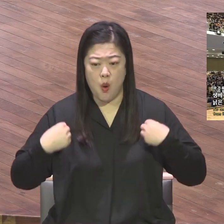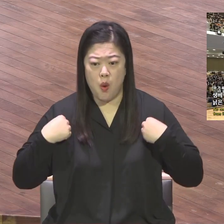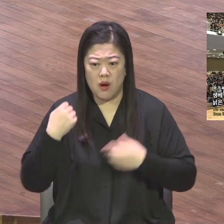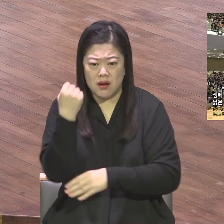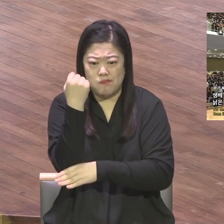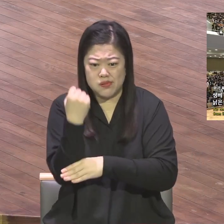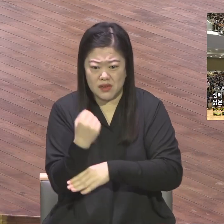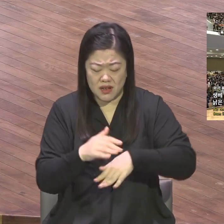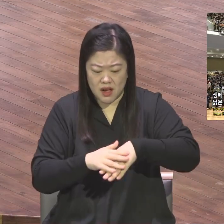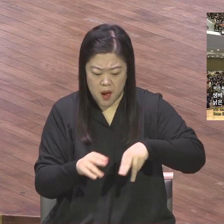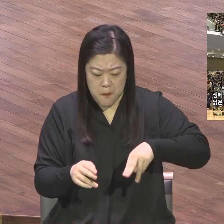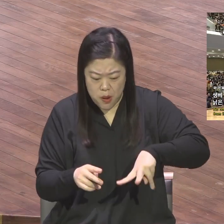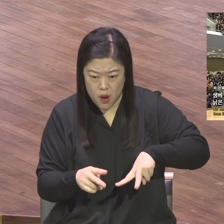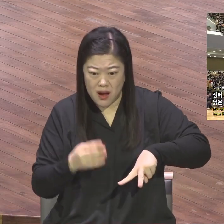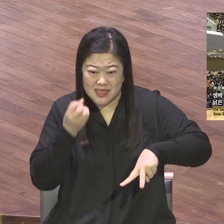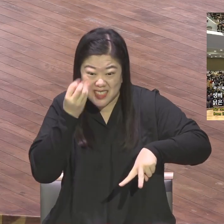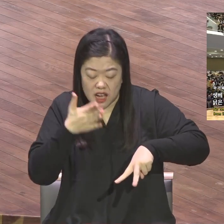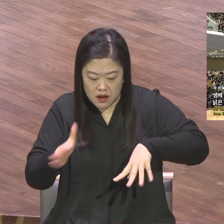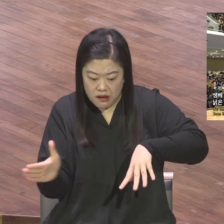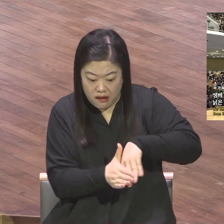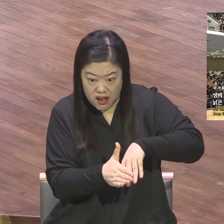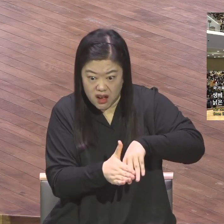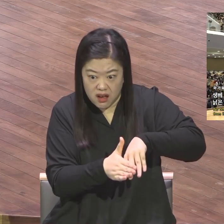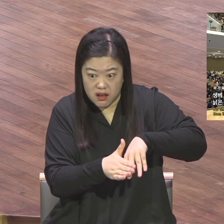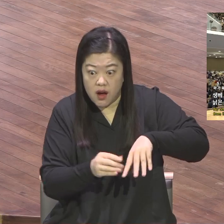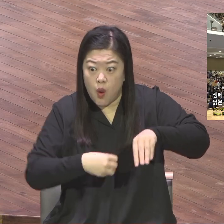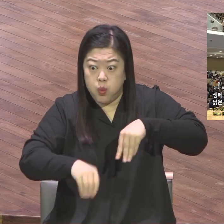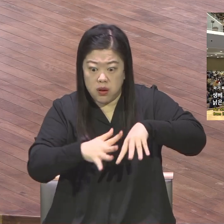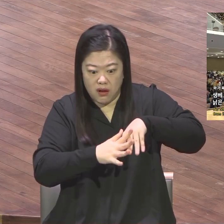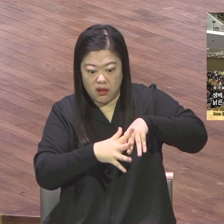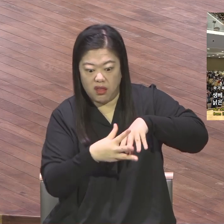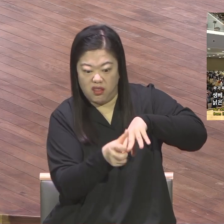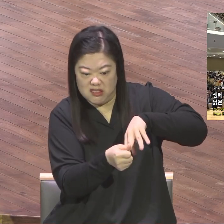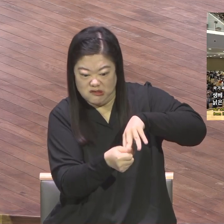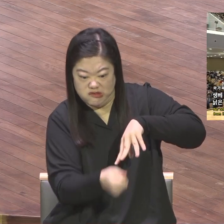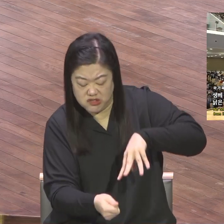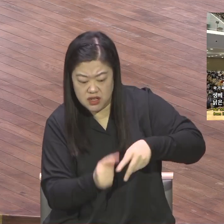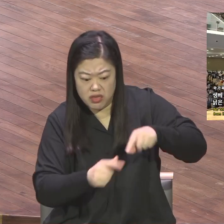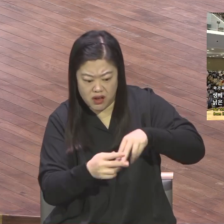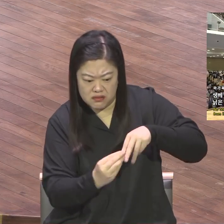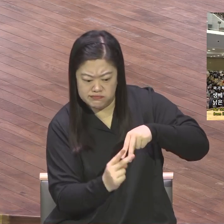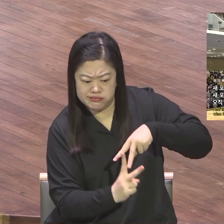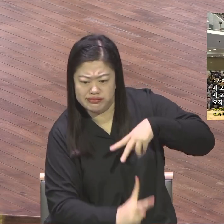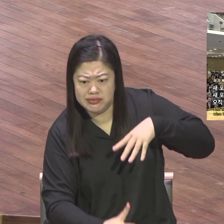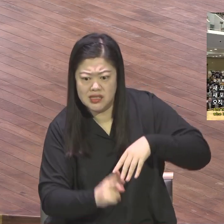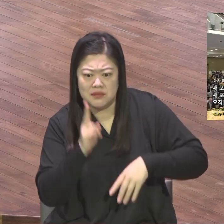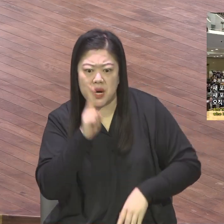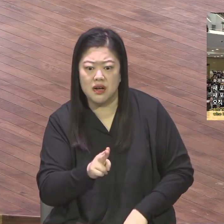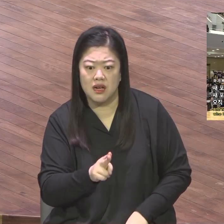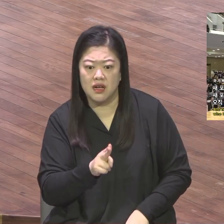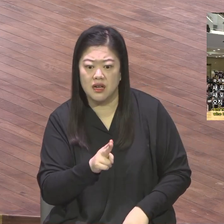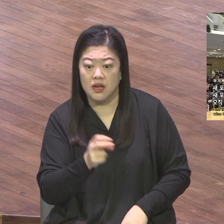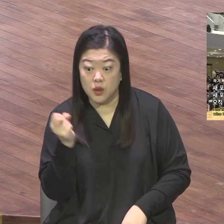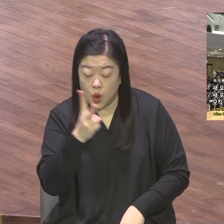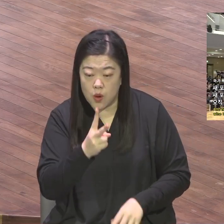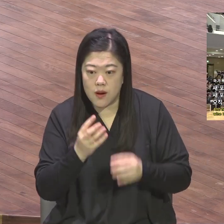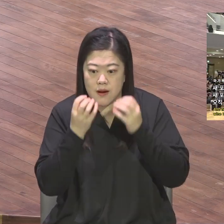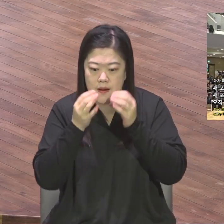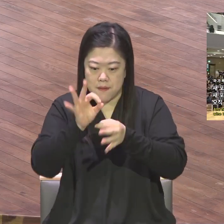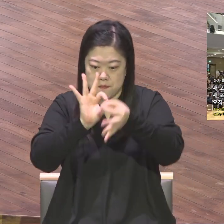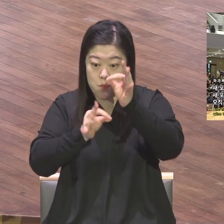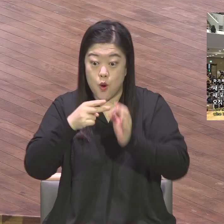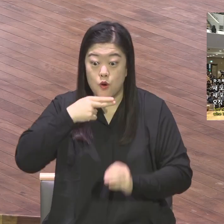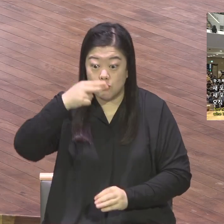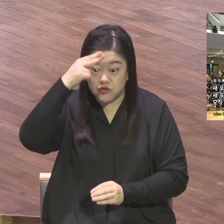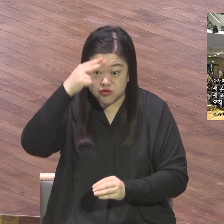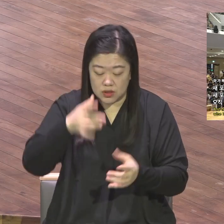붙인 자가 없나니 만일 그렇게 하면 기운 새것이 낡은 그것을 당기어 헤어짐이 더하게 되느니라. 새 포도주를 낡은 가죽